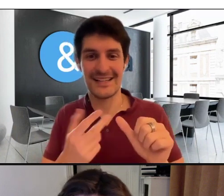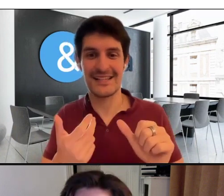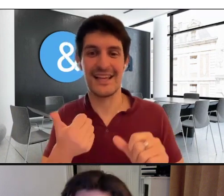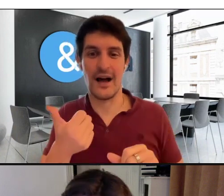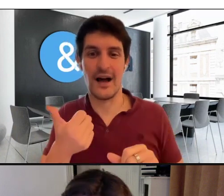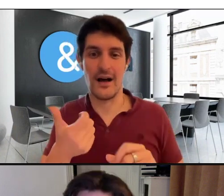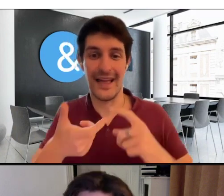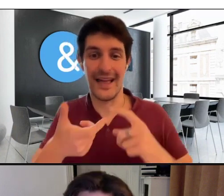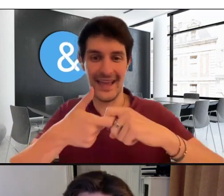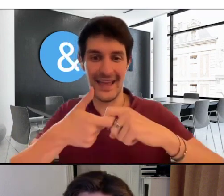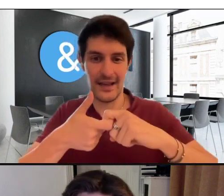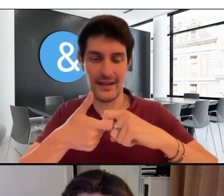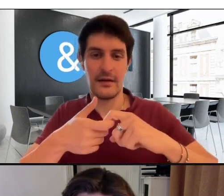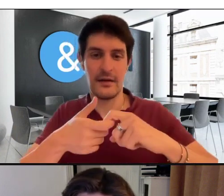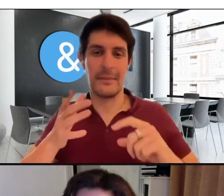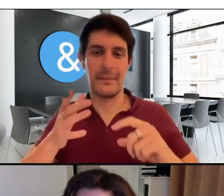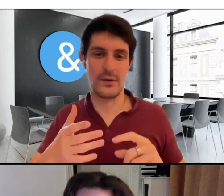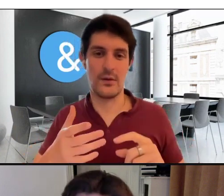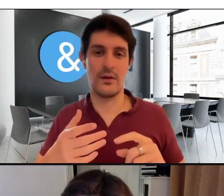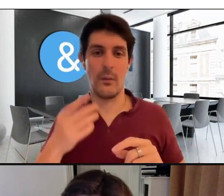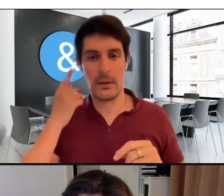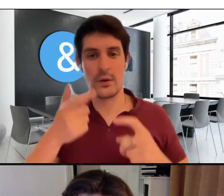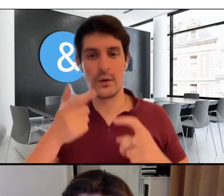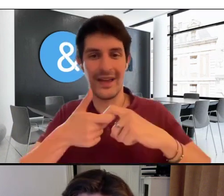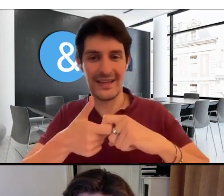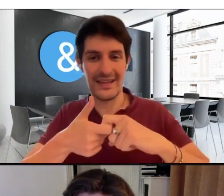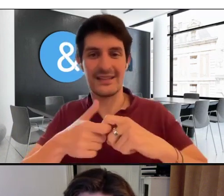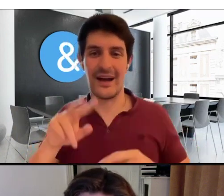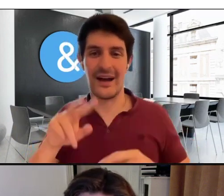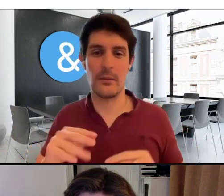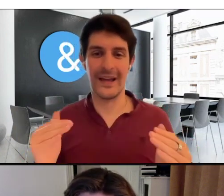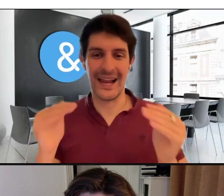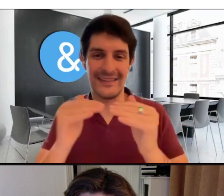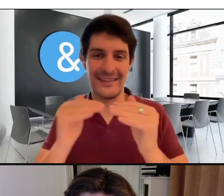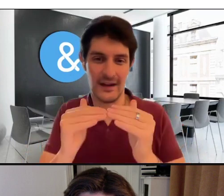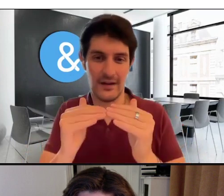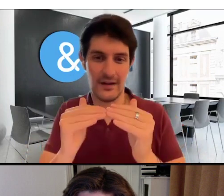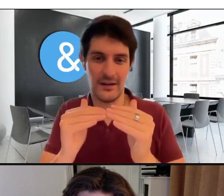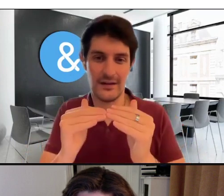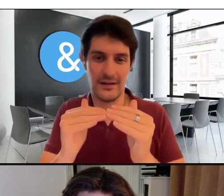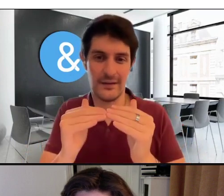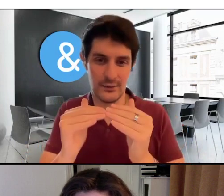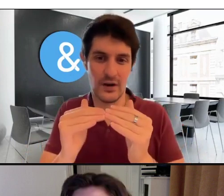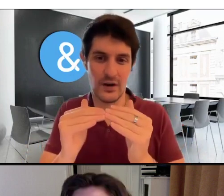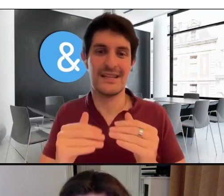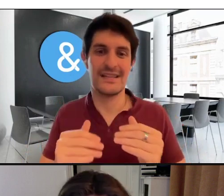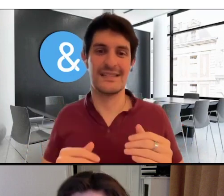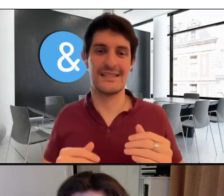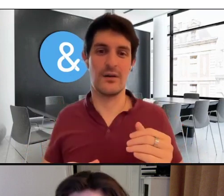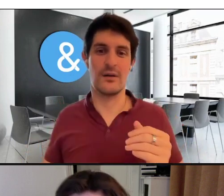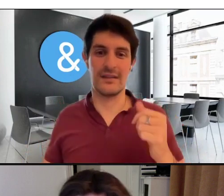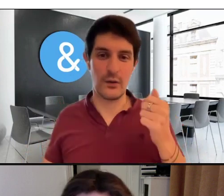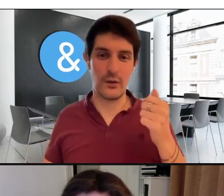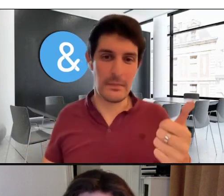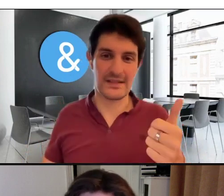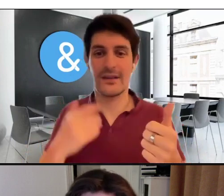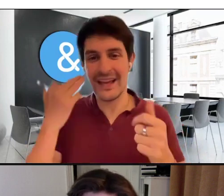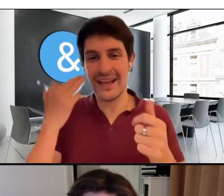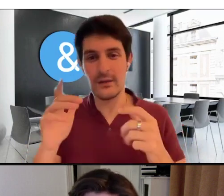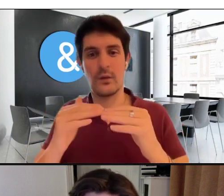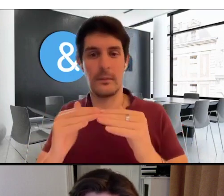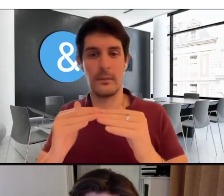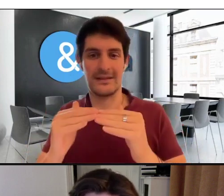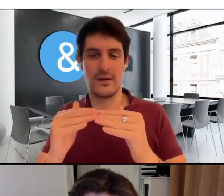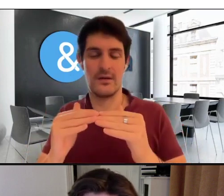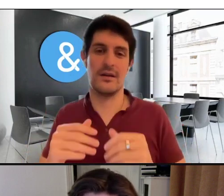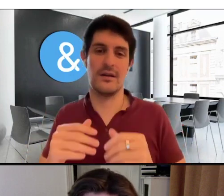un et, parce qu'on pense que et, c'est vraiment égalitaire. Tu vois, c'est une personne et une autre